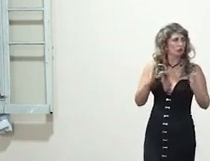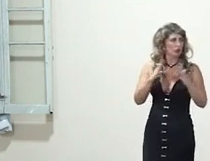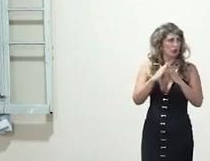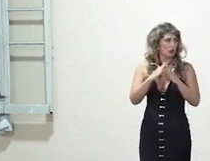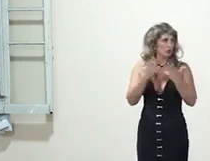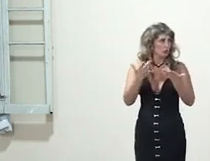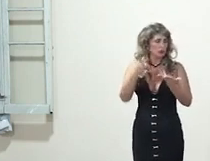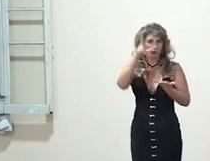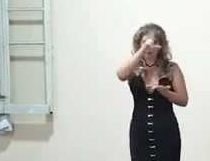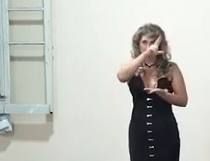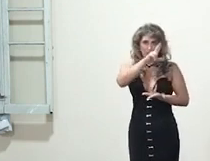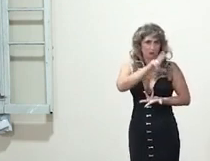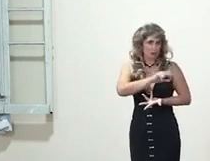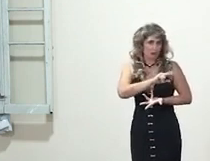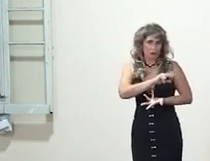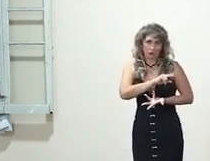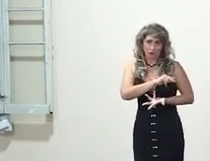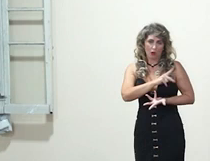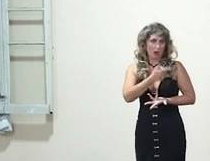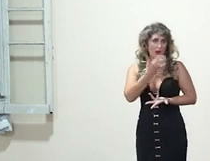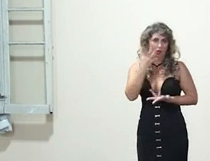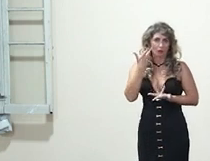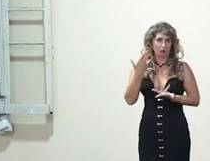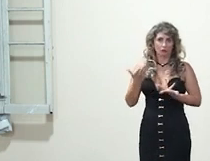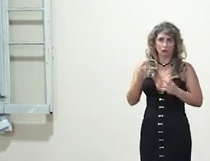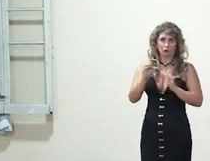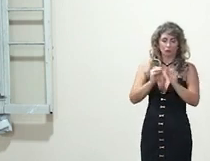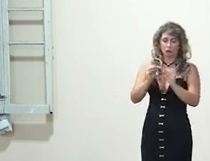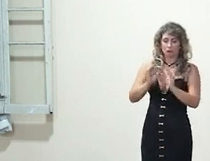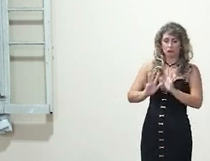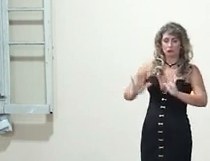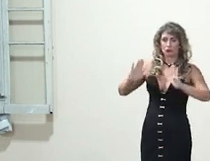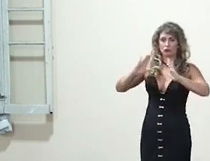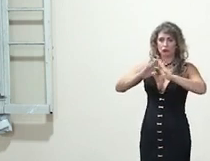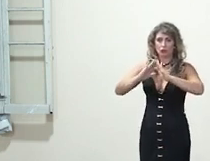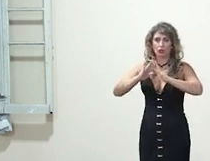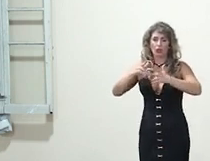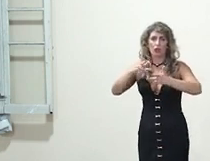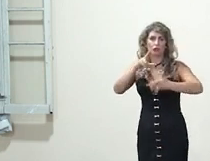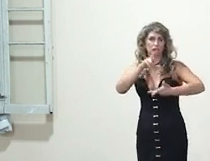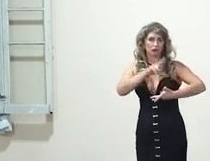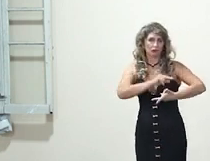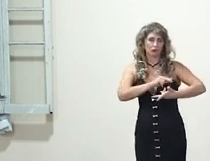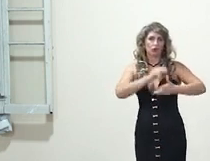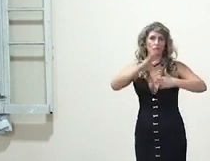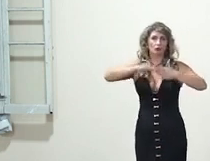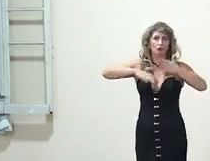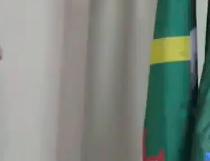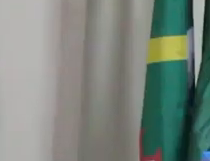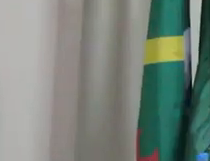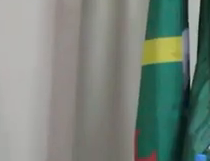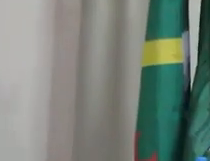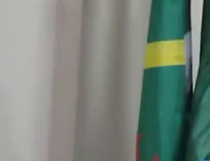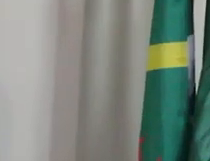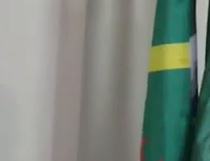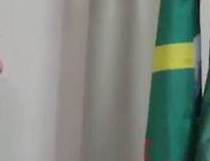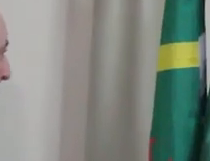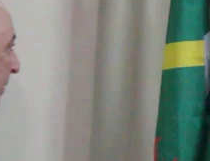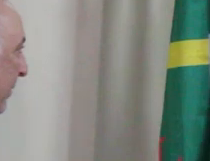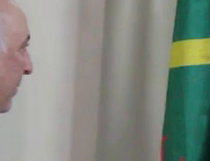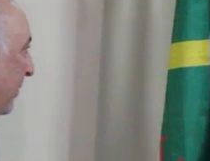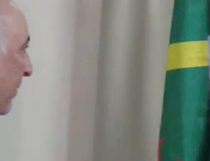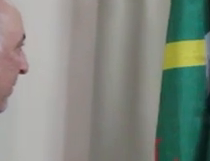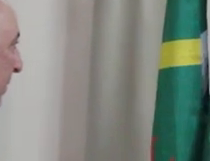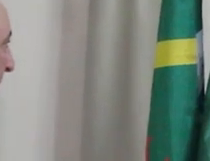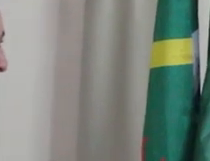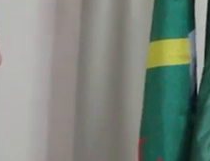particular? Certo. O maior problema é, não pode mexer em casa particular, queriam dar incentivo, queriam abaixar IPTU e tal, e não aconteceu. Assim,